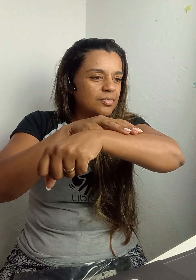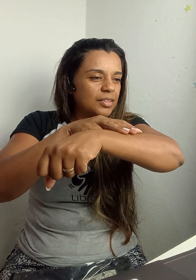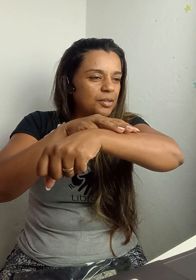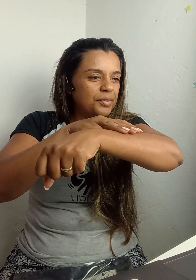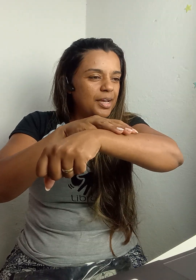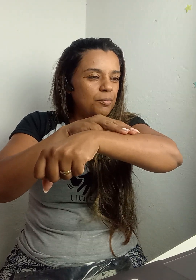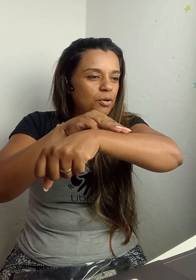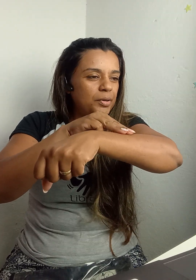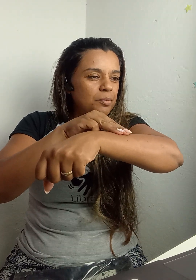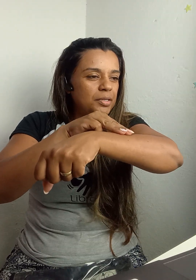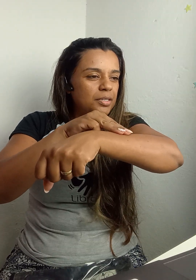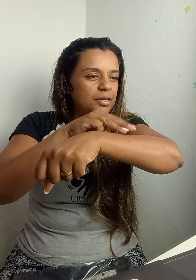É um W ou um M?